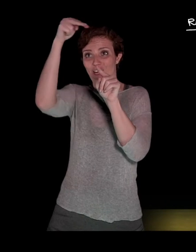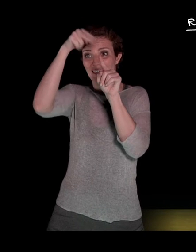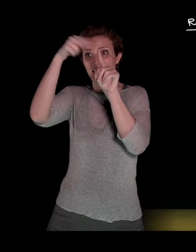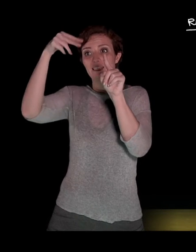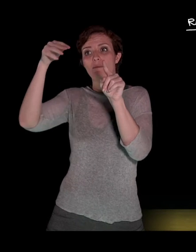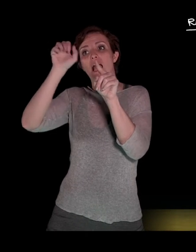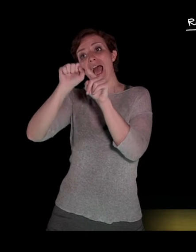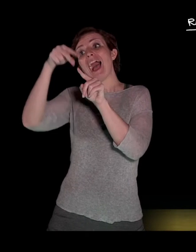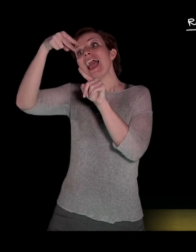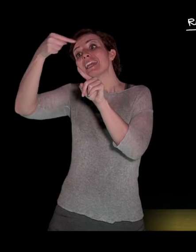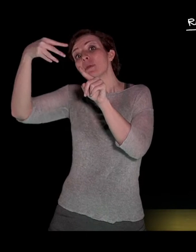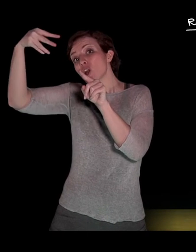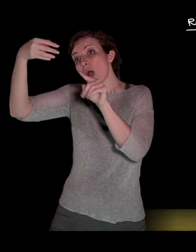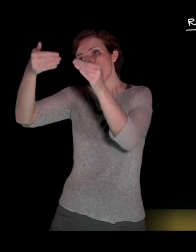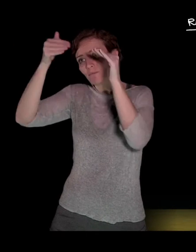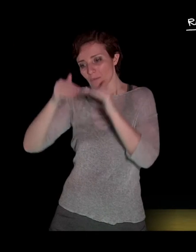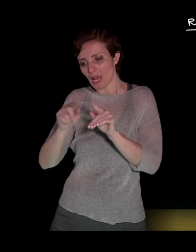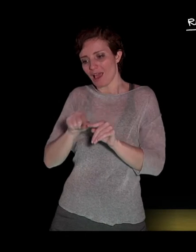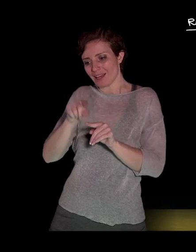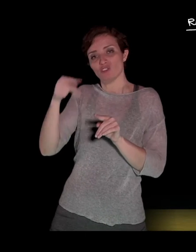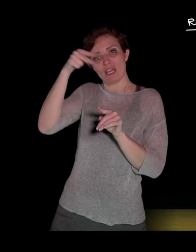il risultato evidentemente